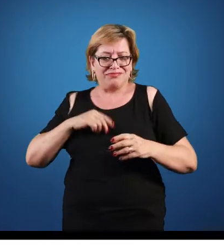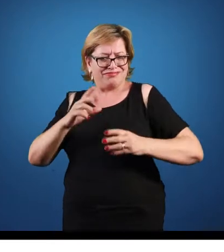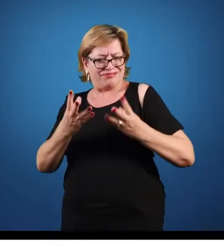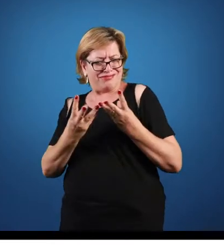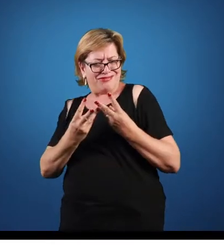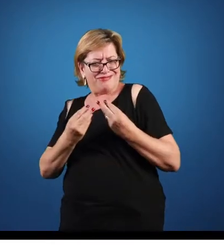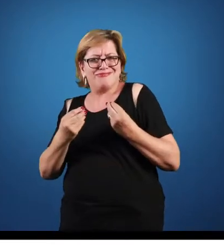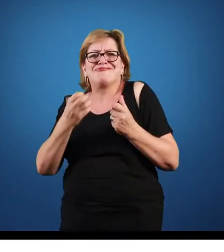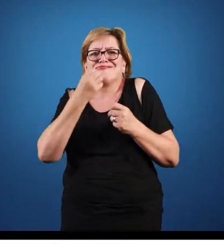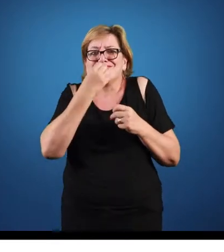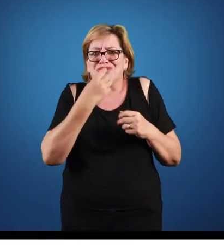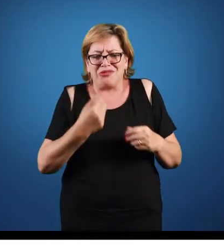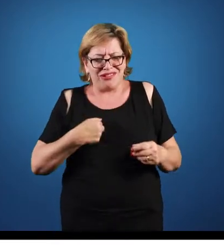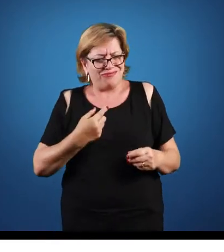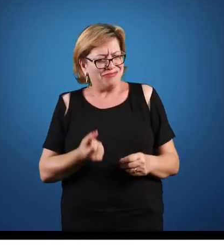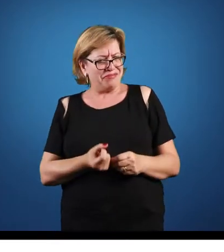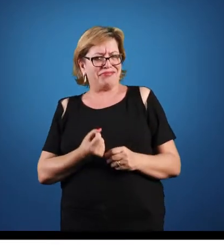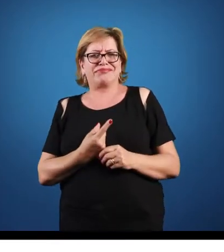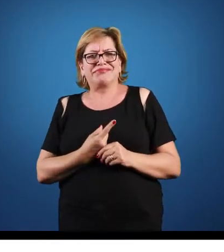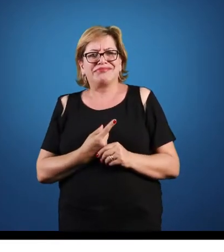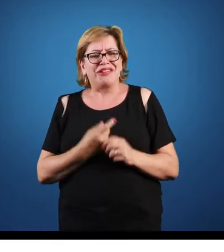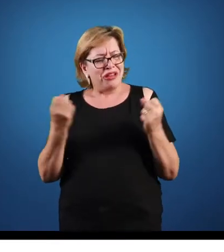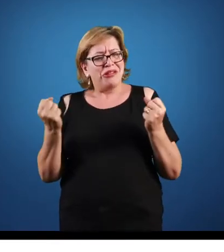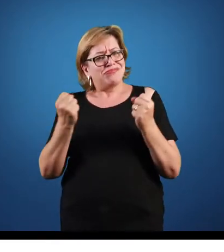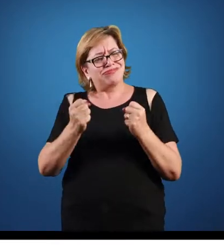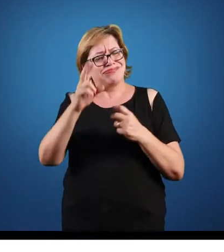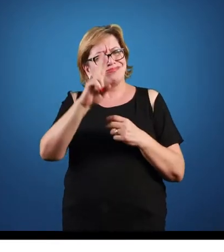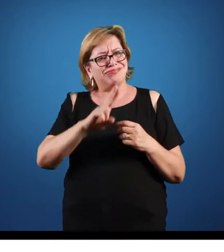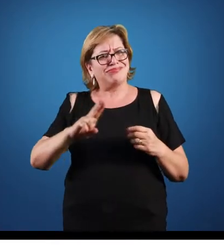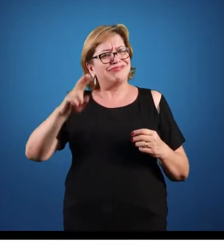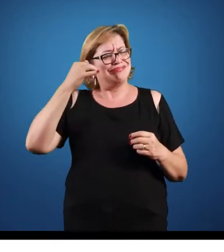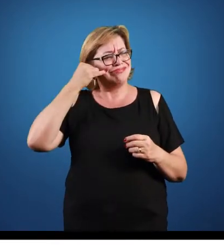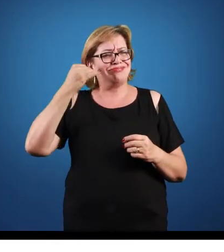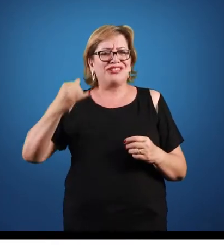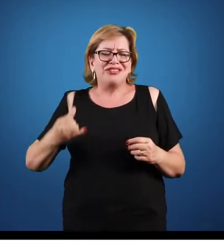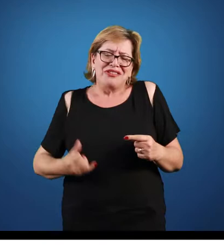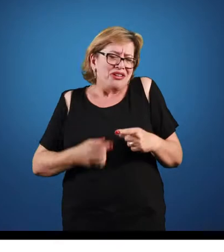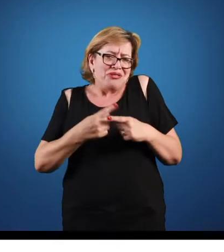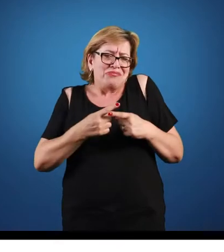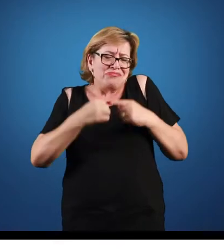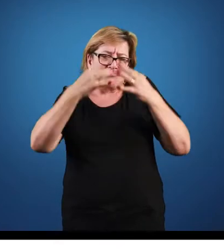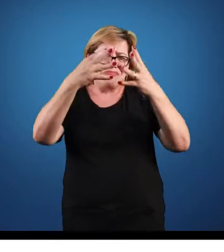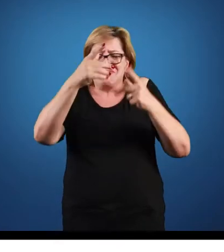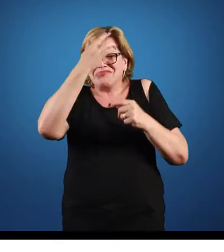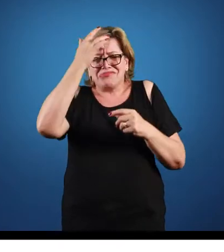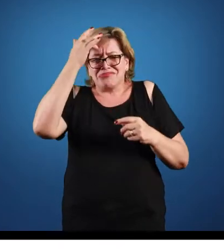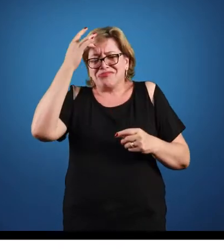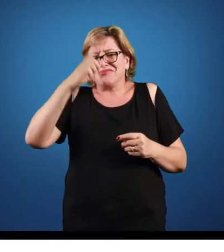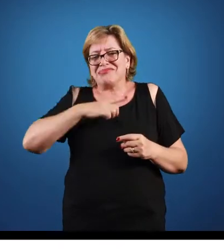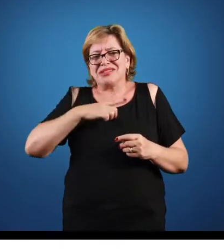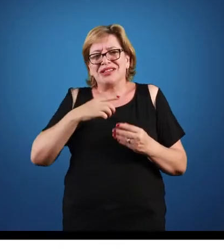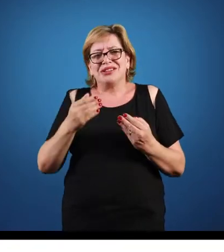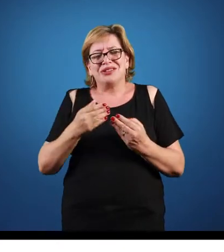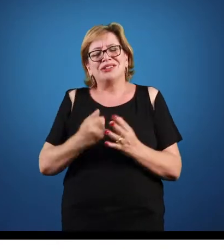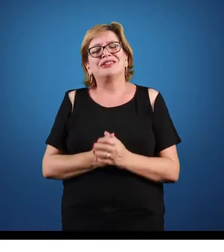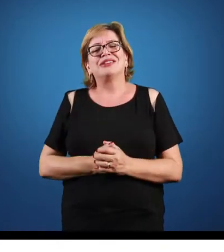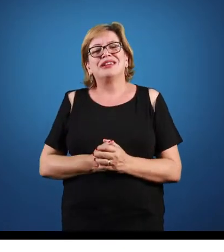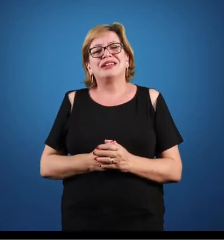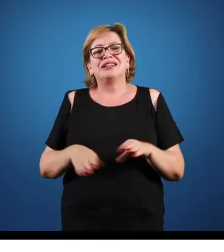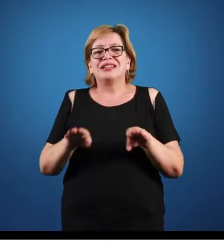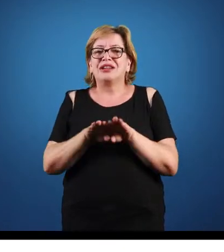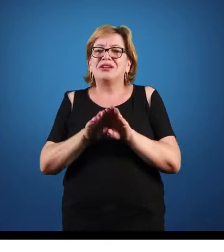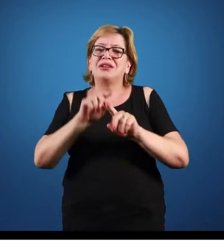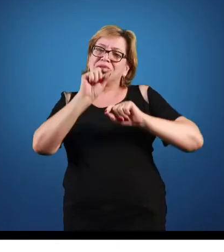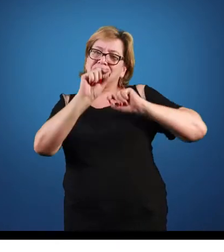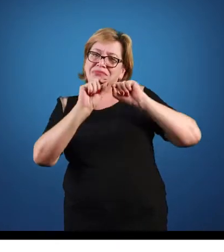a qualidade das fotos então você pode usar um celular sem problema nenhum e um celular hoje praticamente todo mundo tenha com câmera fotográfica e uma outra coisa que vão